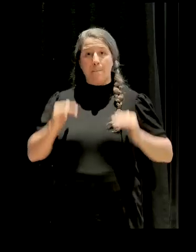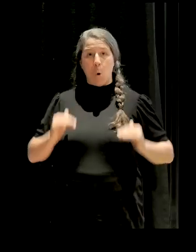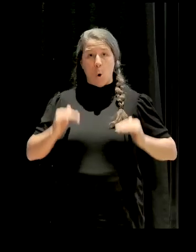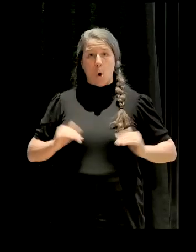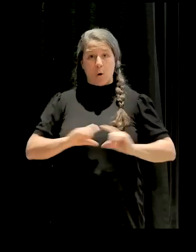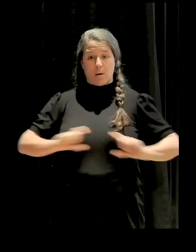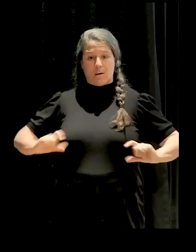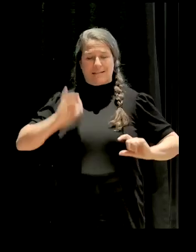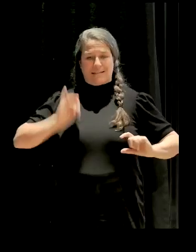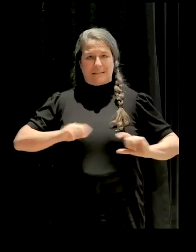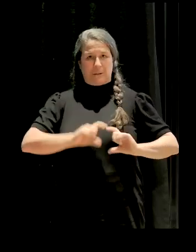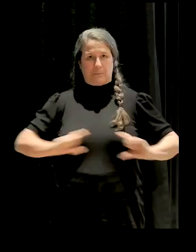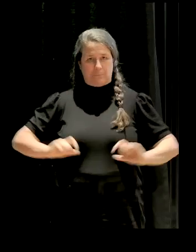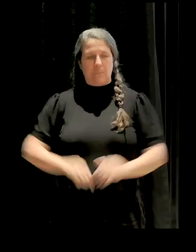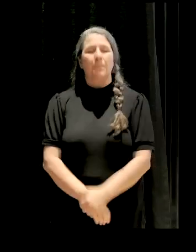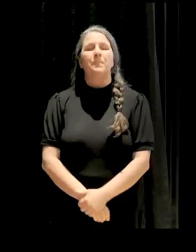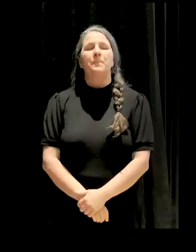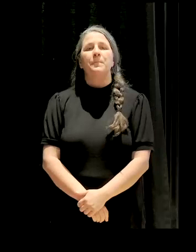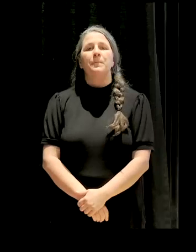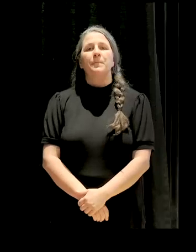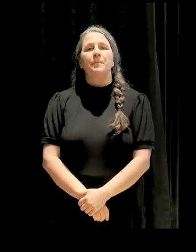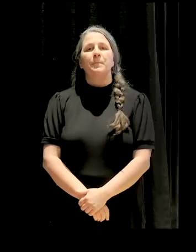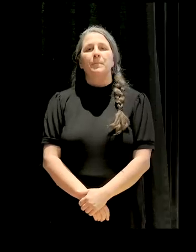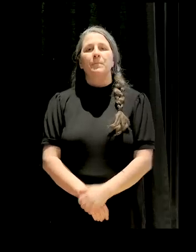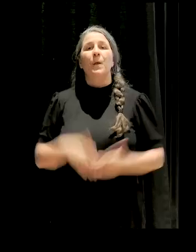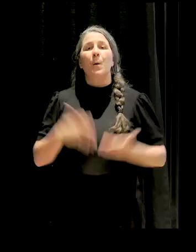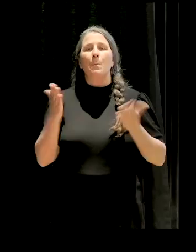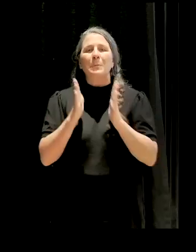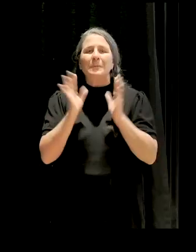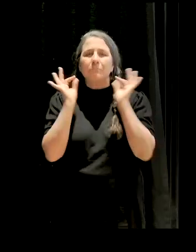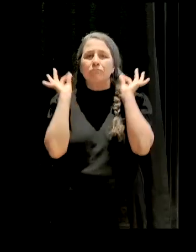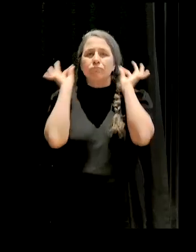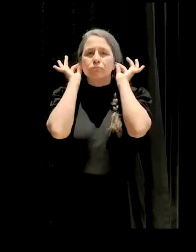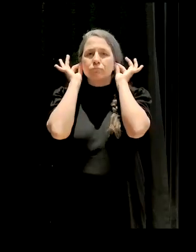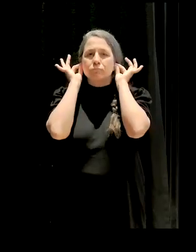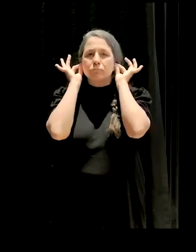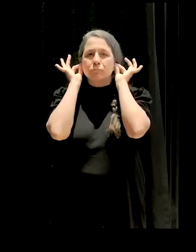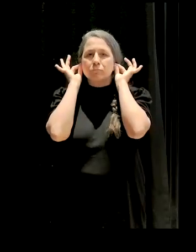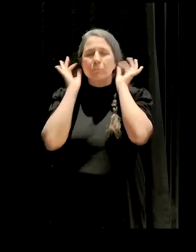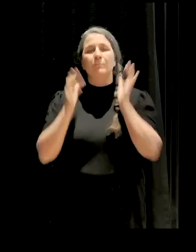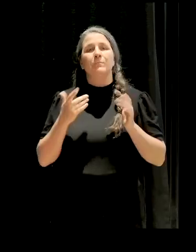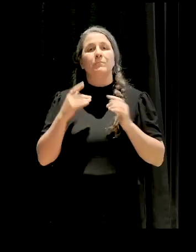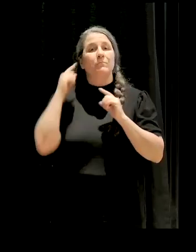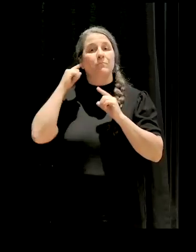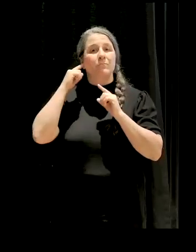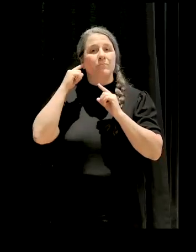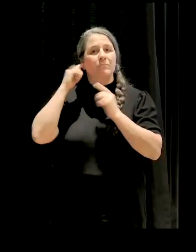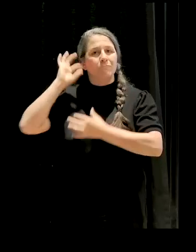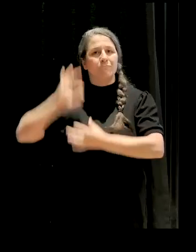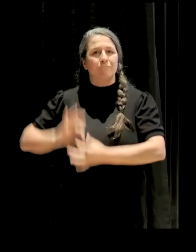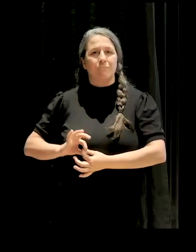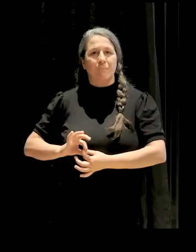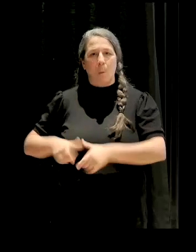de l'affiche. Dans le fond, c'est des petits écouteurs qu'on va mettre dans chacune de nos oreilles, puis c'est connecté à une boîte, dans le fond, que